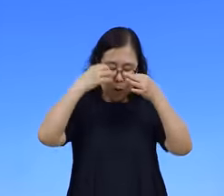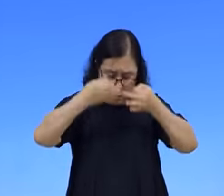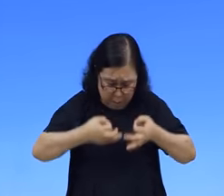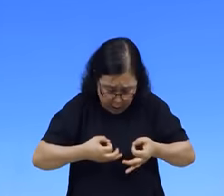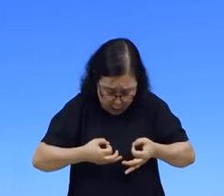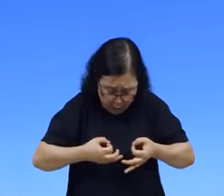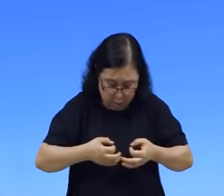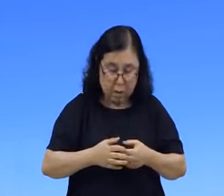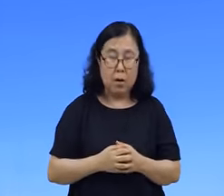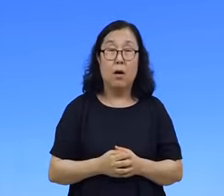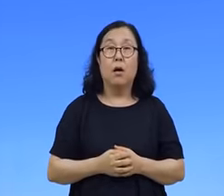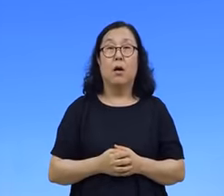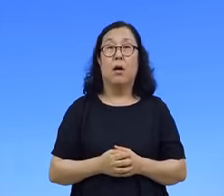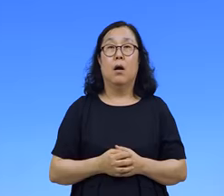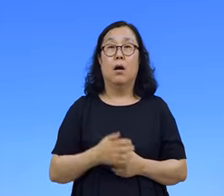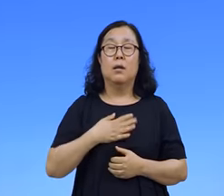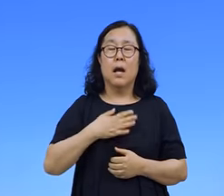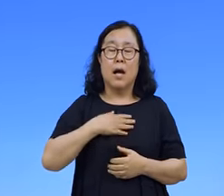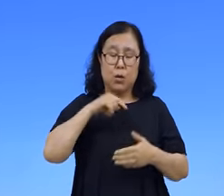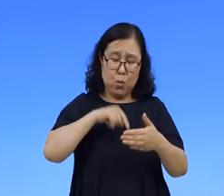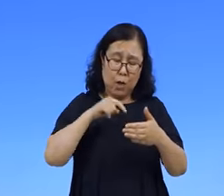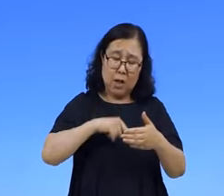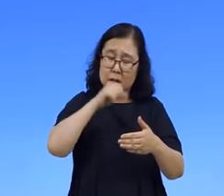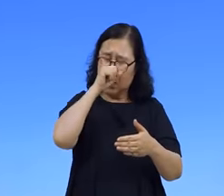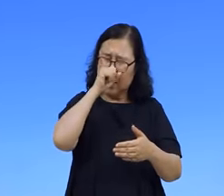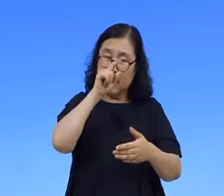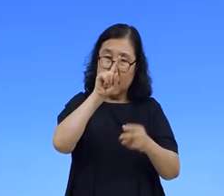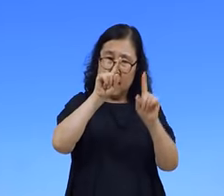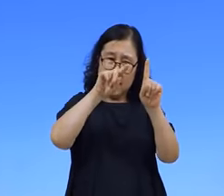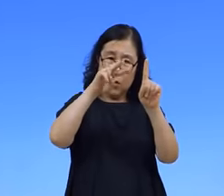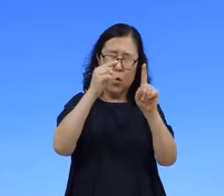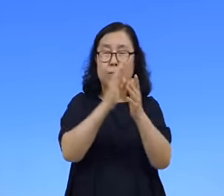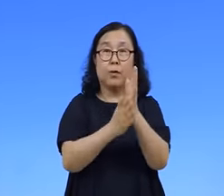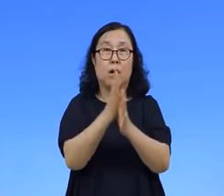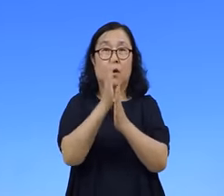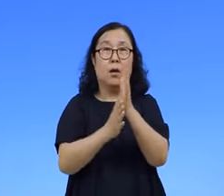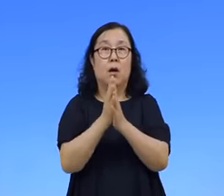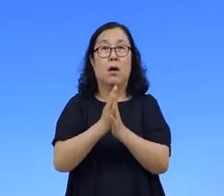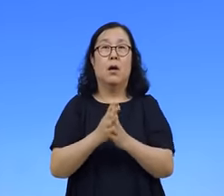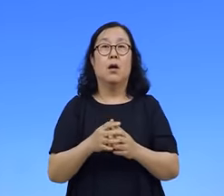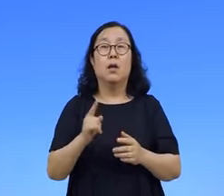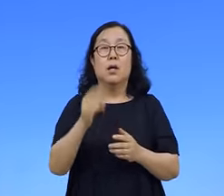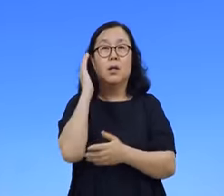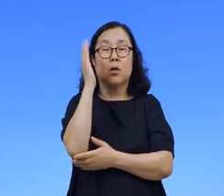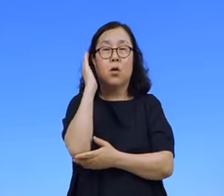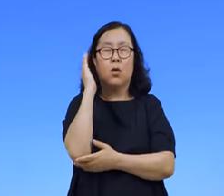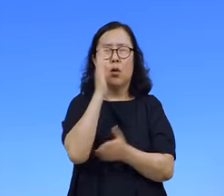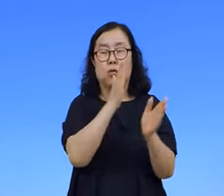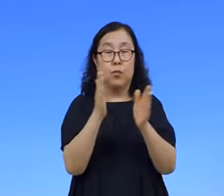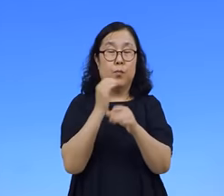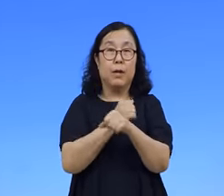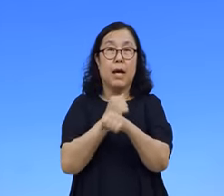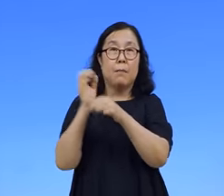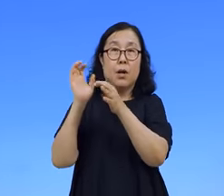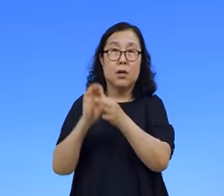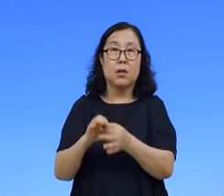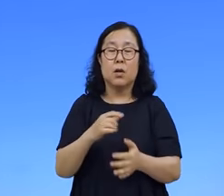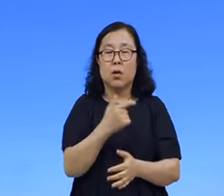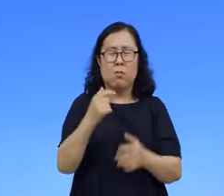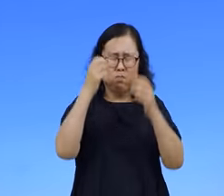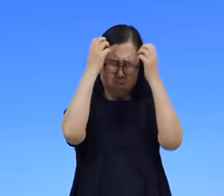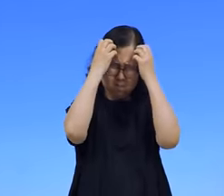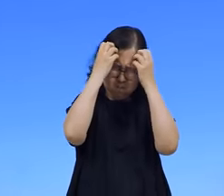마음을 들여다보니 선한 게 하나도 없습니다. 제가 이 설교를